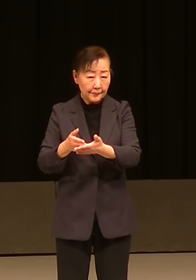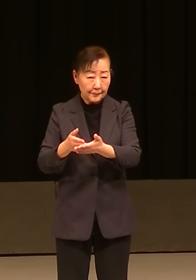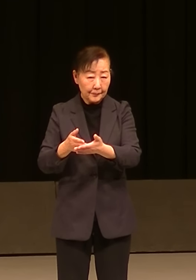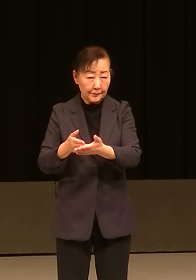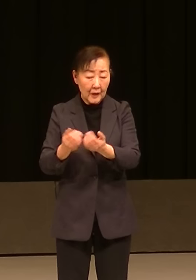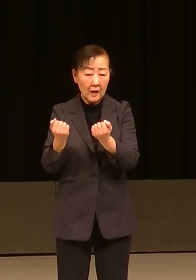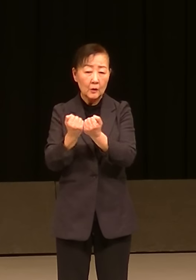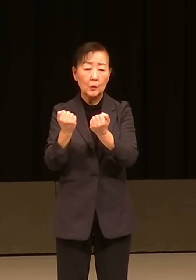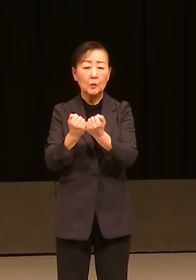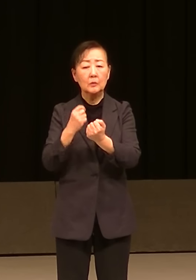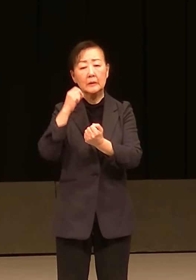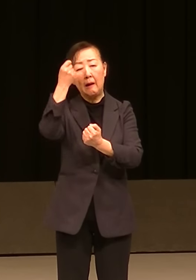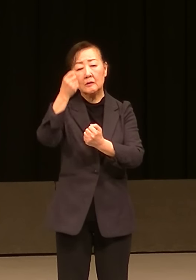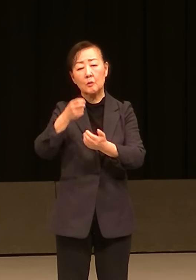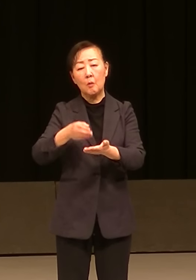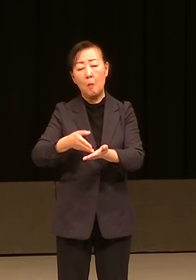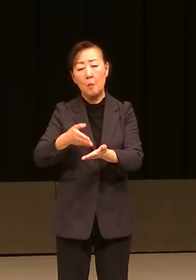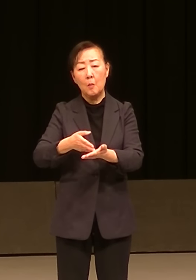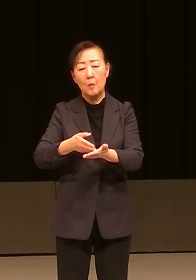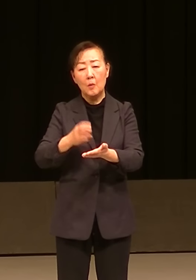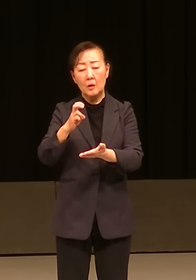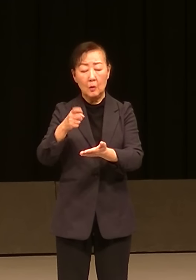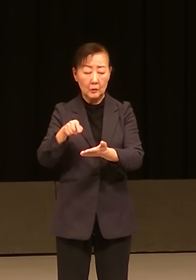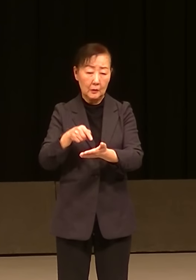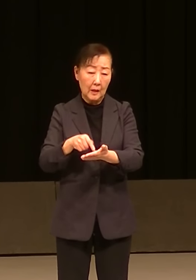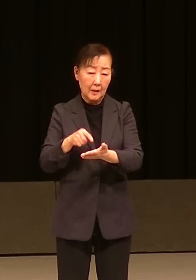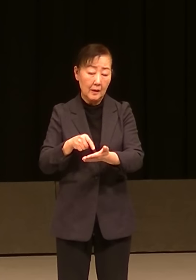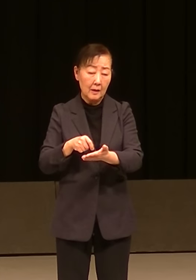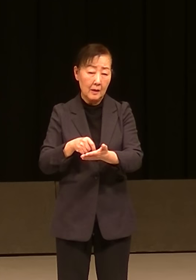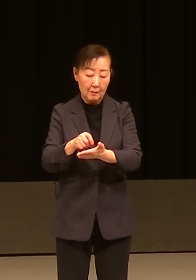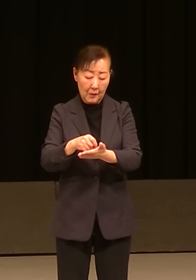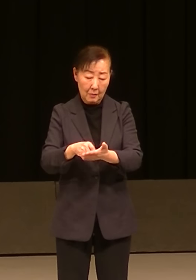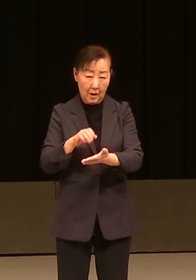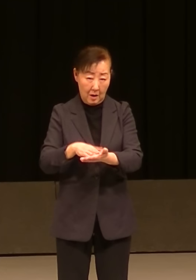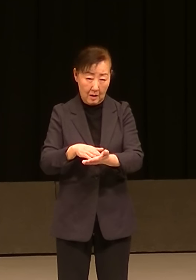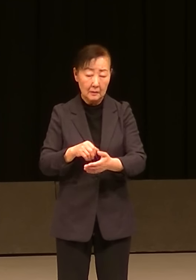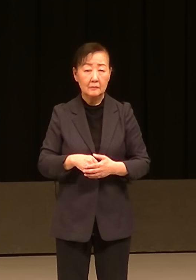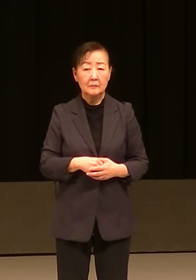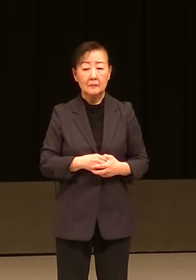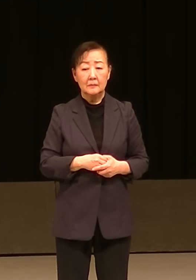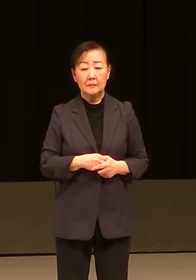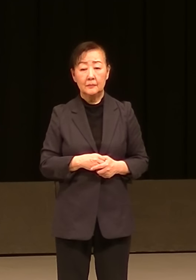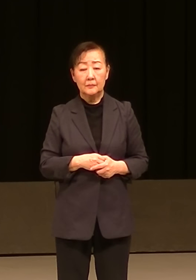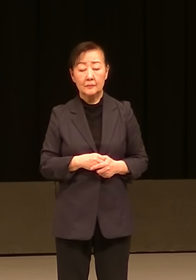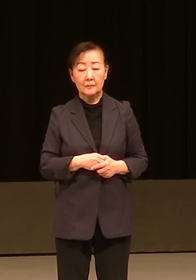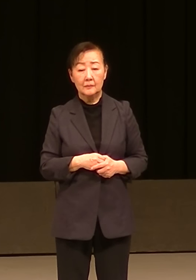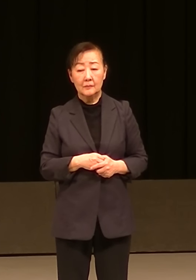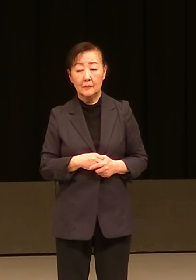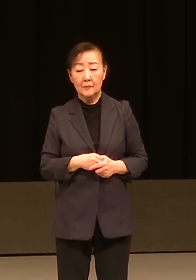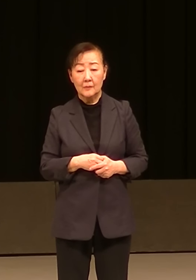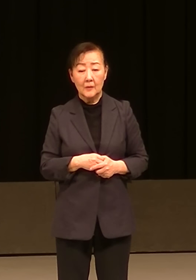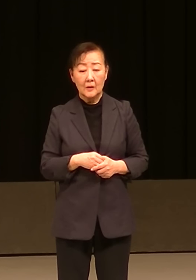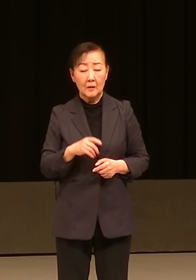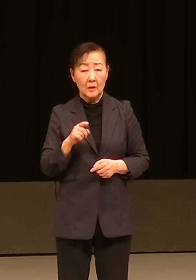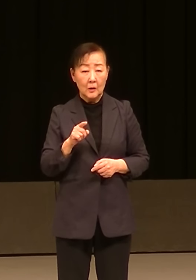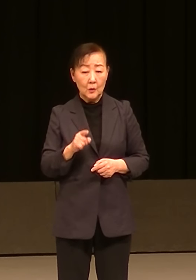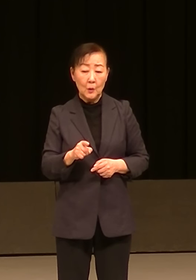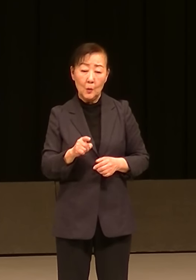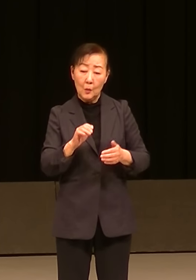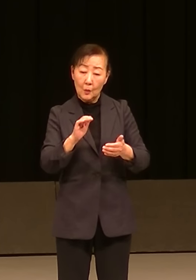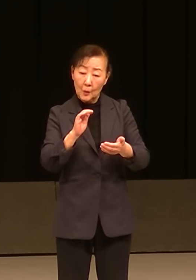道徳感情の中で、まあ、語って、おります。それでそのこと